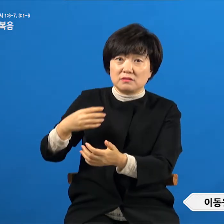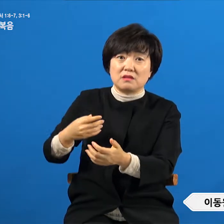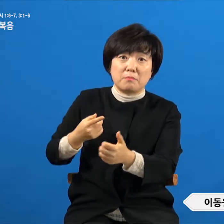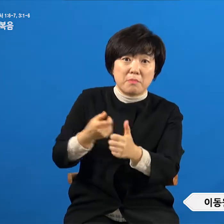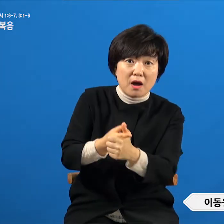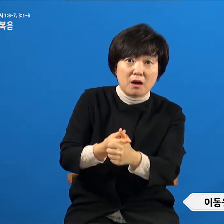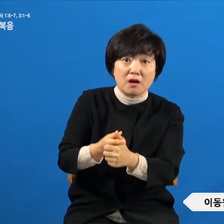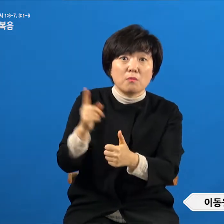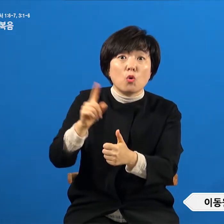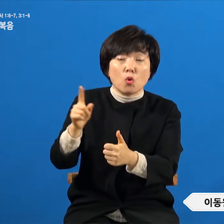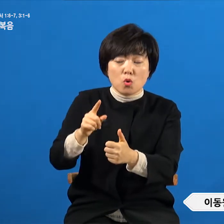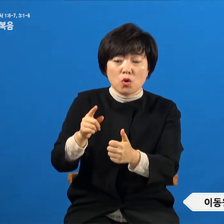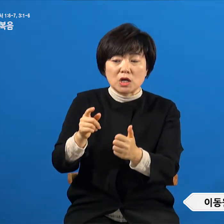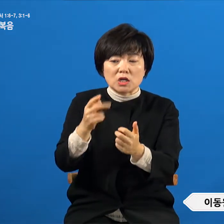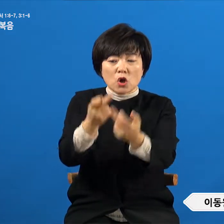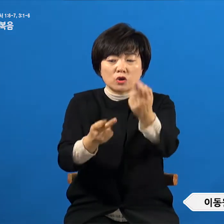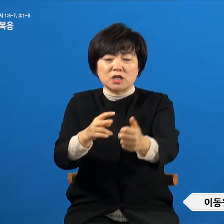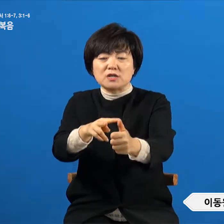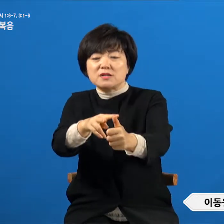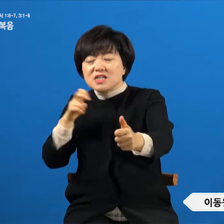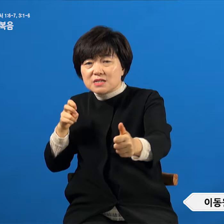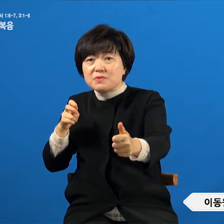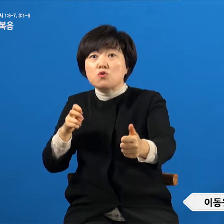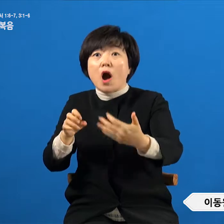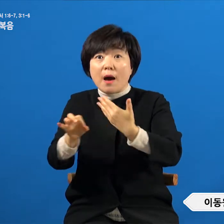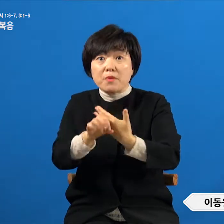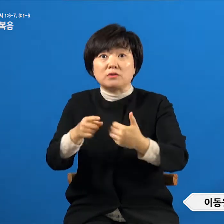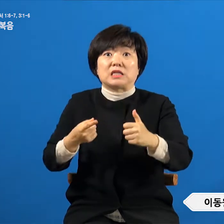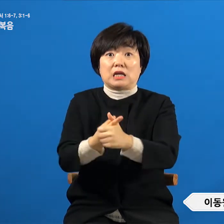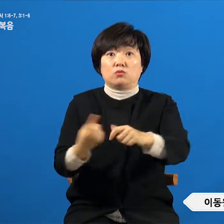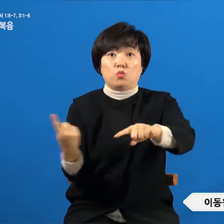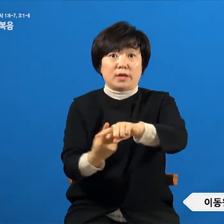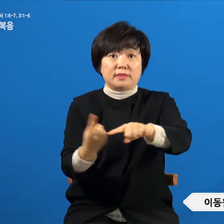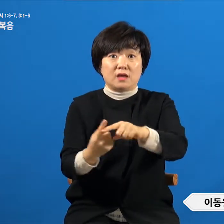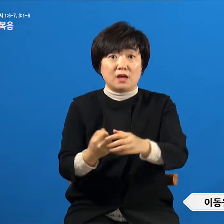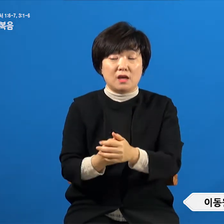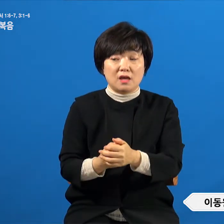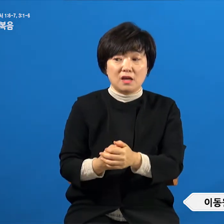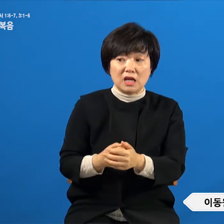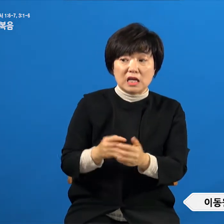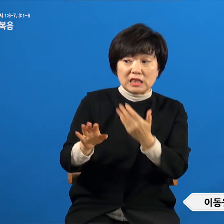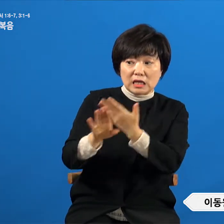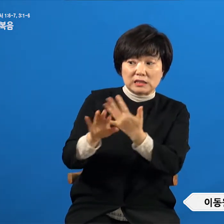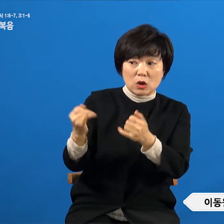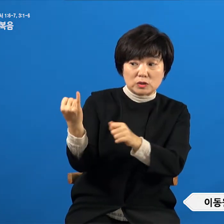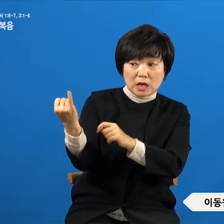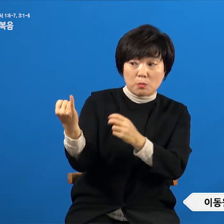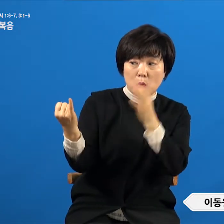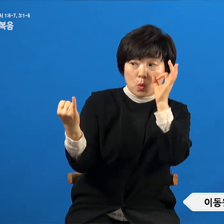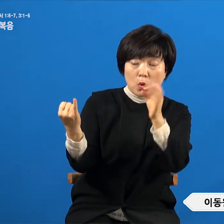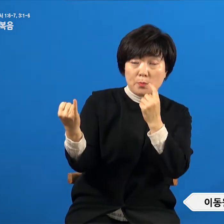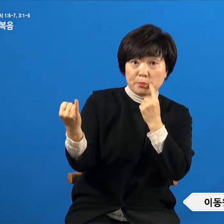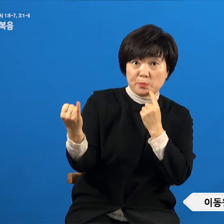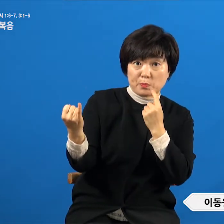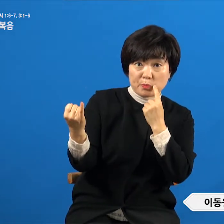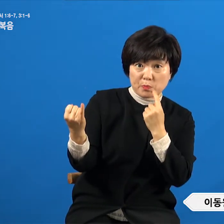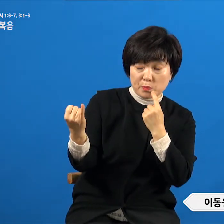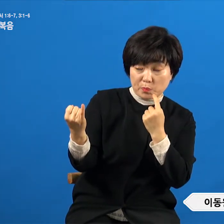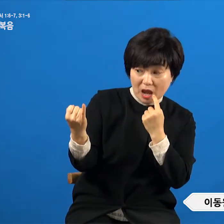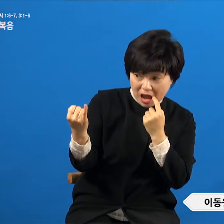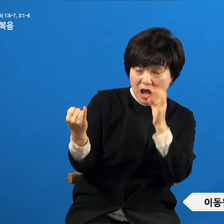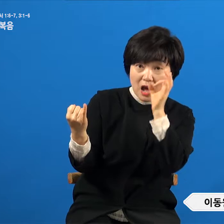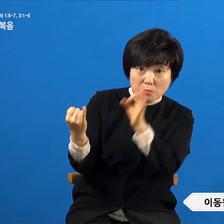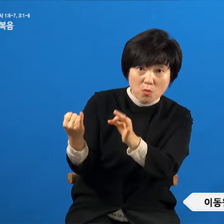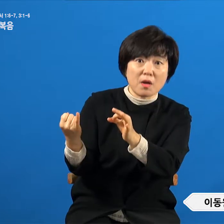살인했다고. 여인을 향해서 음욕을 품으면 이미 간음했다고. 나는 살인자이고 나는 간음자이고. 이미 율법을